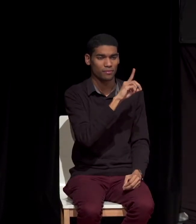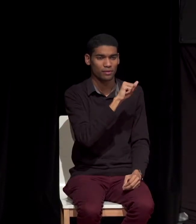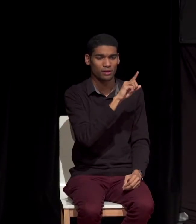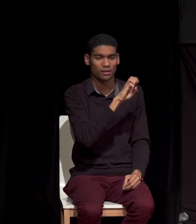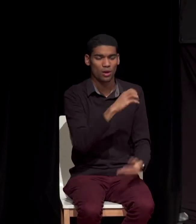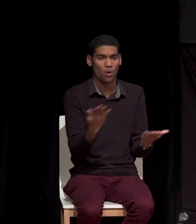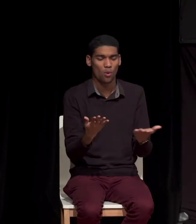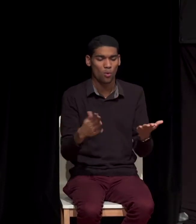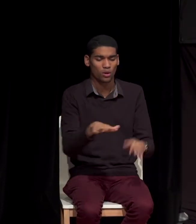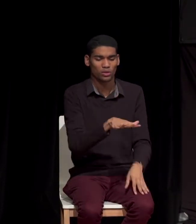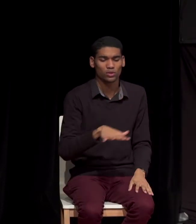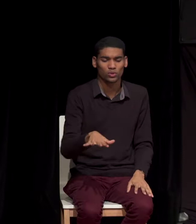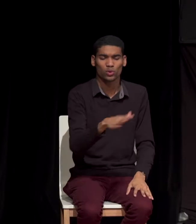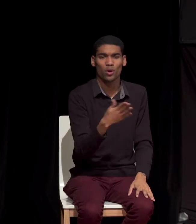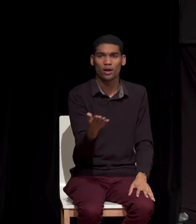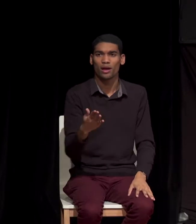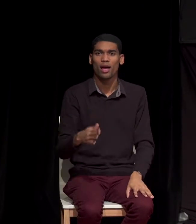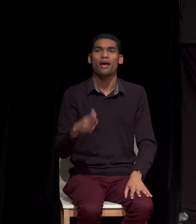campo.